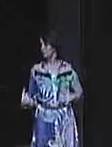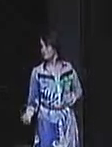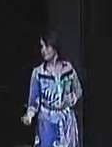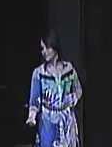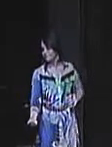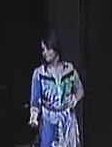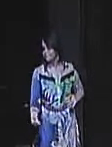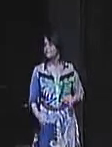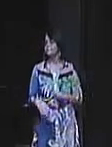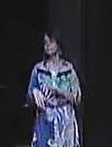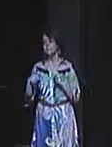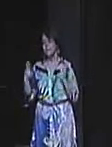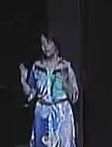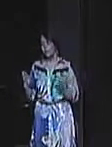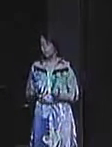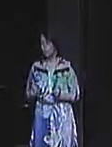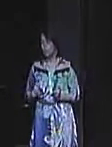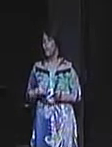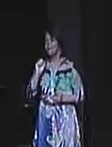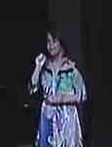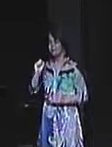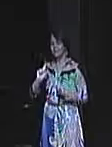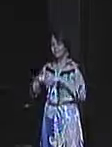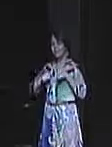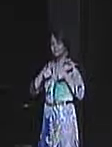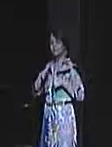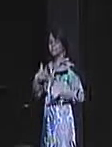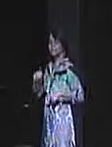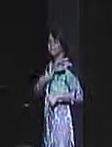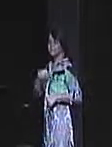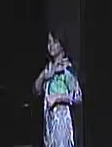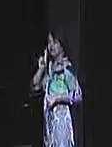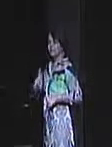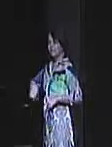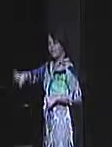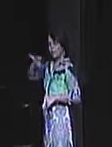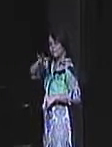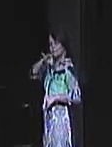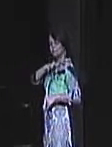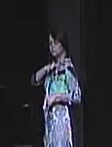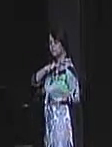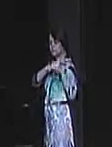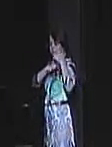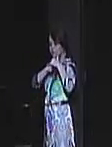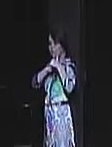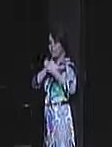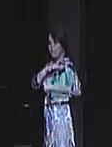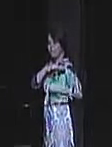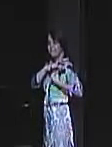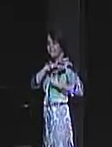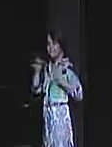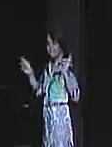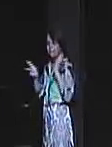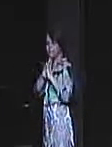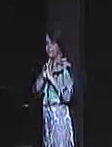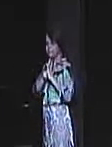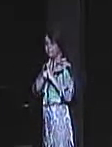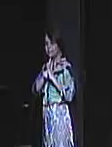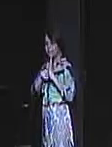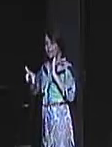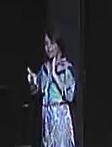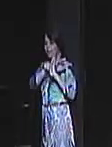que agora quem rege que haja na minha vida é o espírito que é vida eu estou morto pra